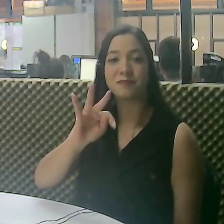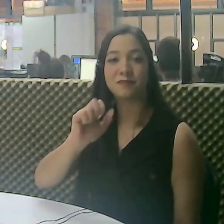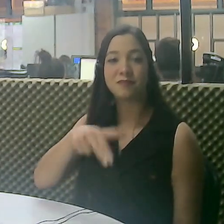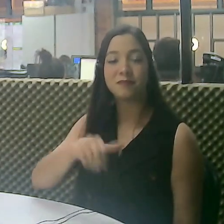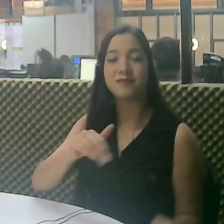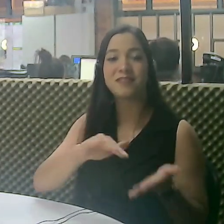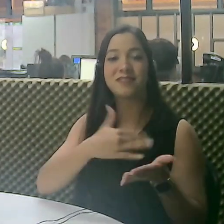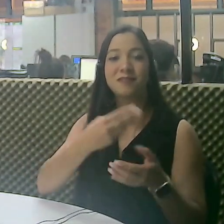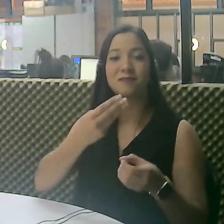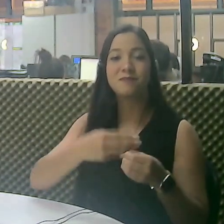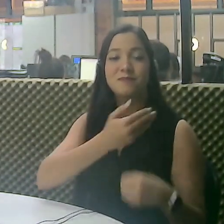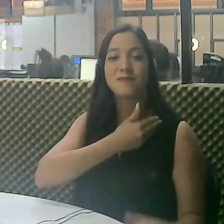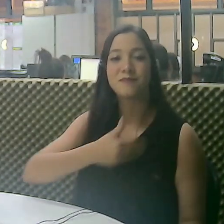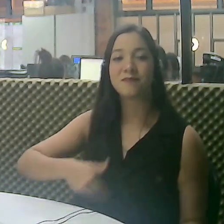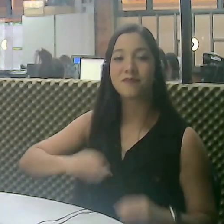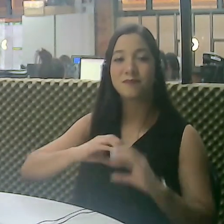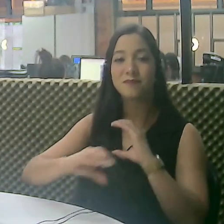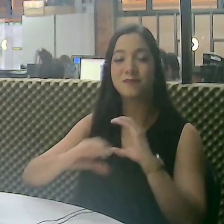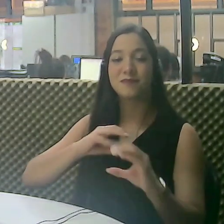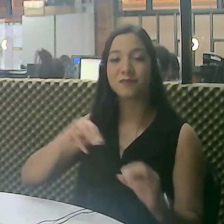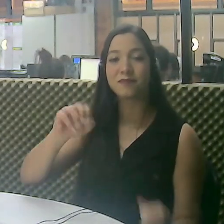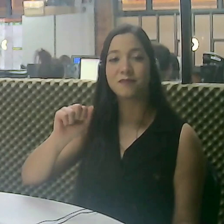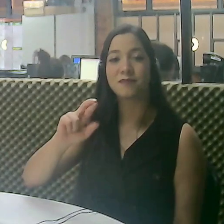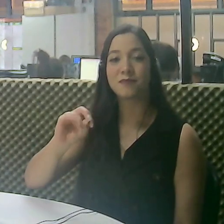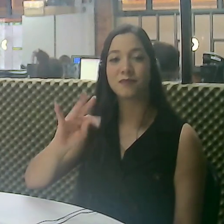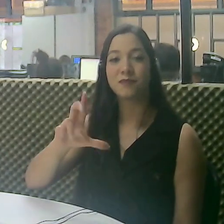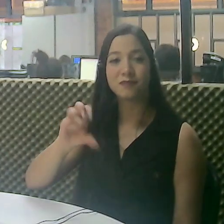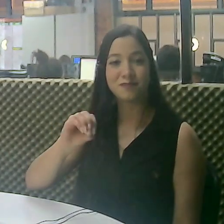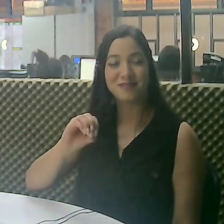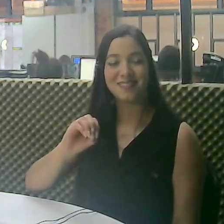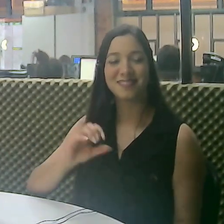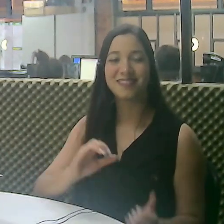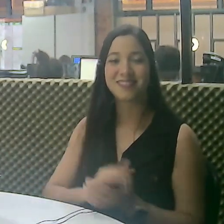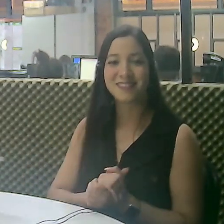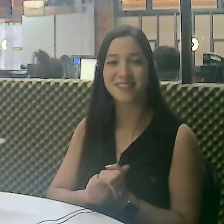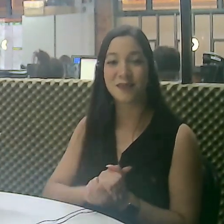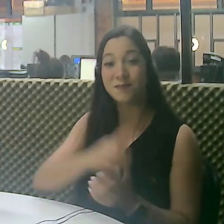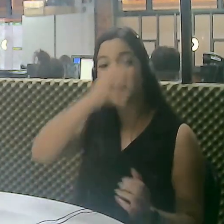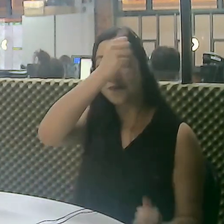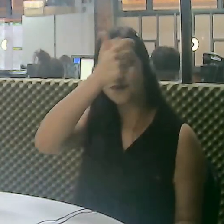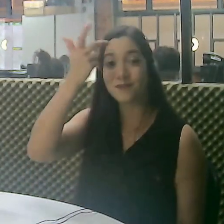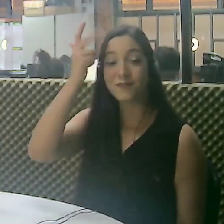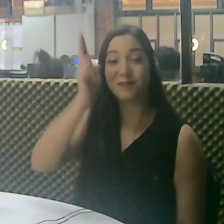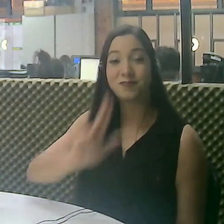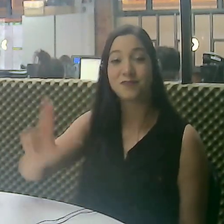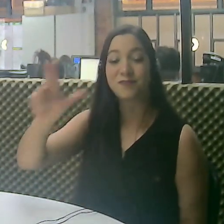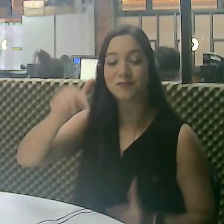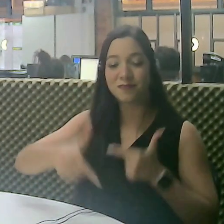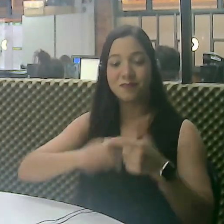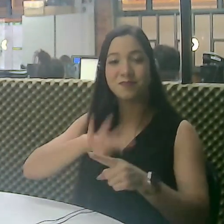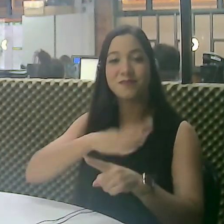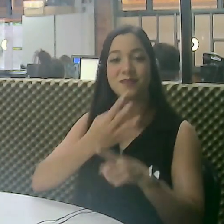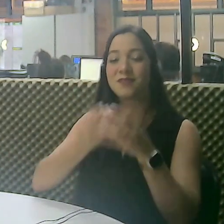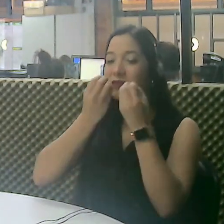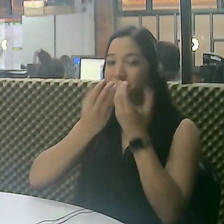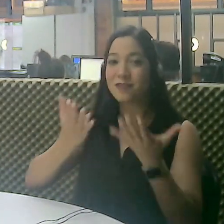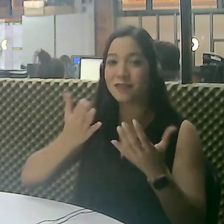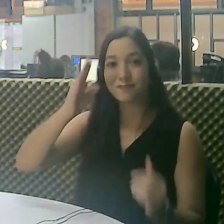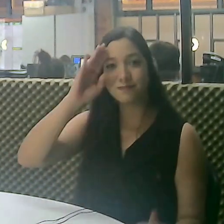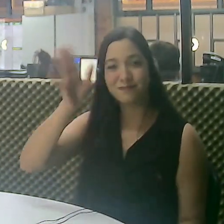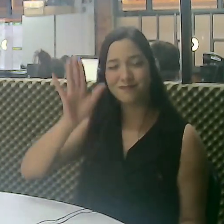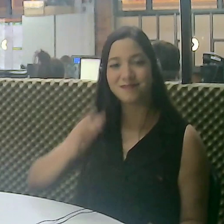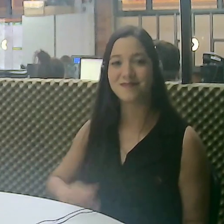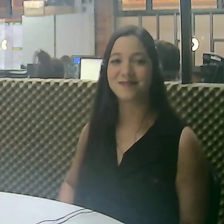Silva. Secretário Municipal de Governo e Comunicação, Marco Túlio de Castro Kalimann. Prefeitura de Uberlândia. Fazer mais, fazer